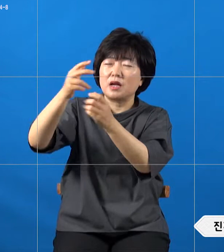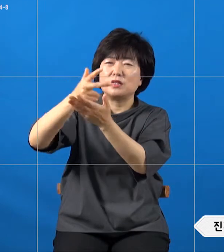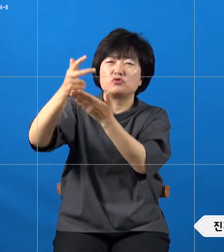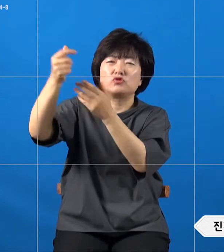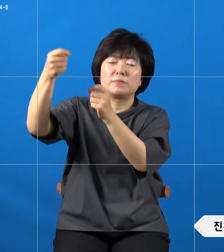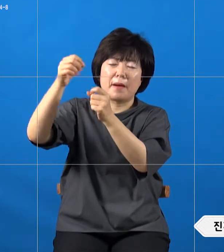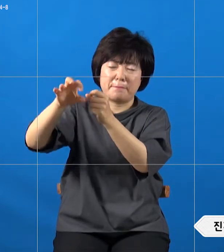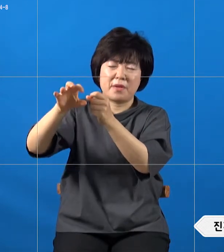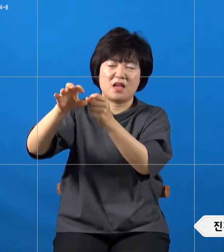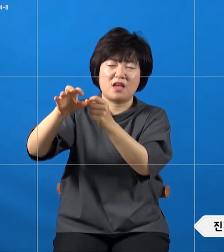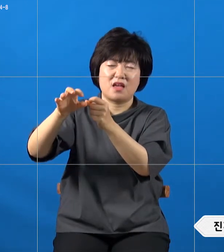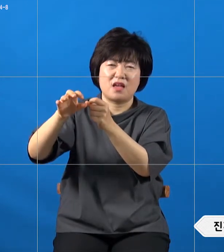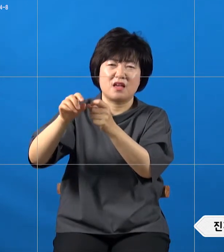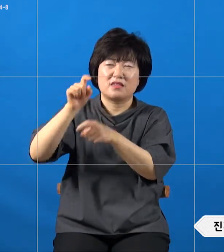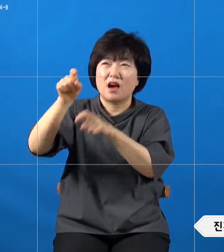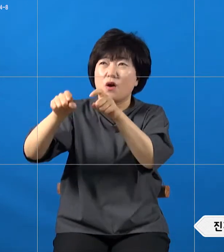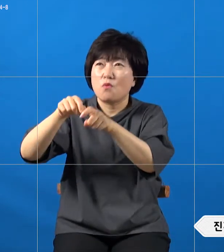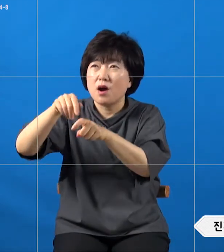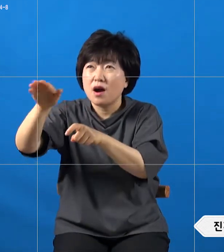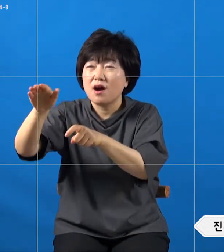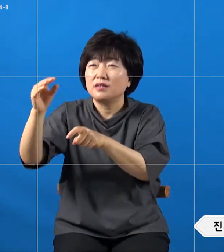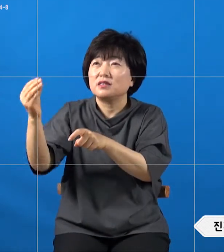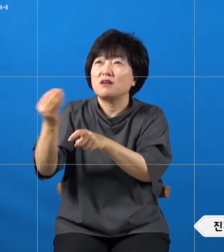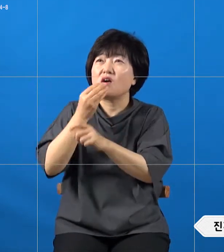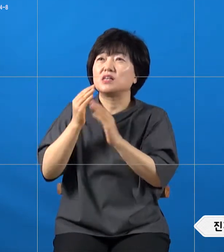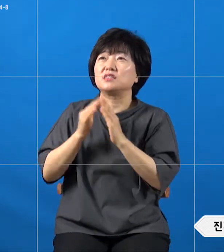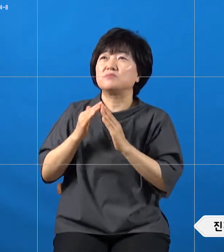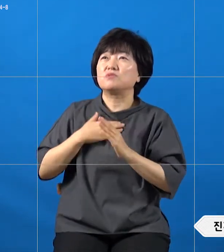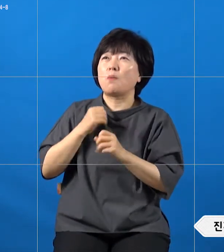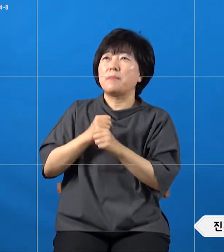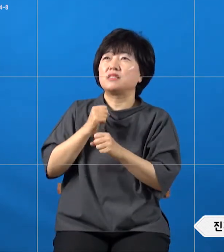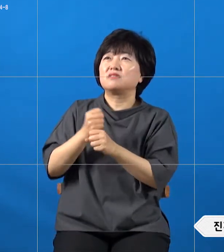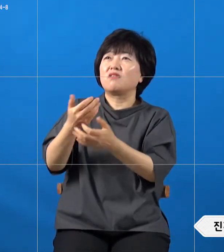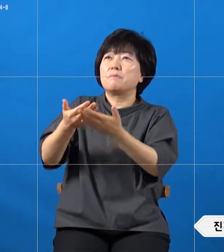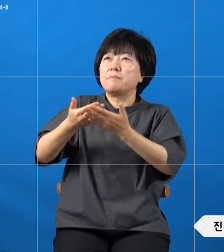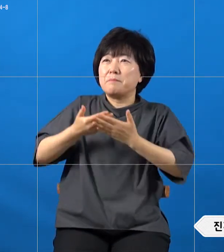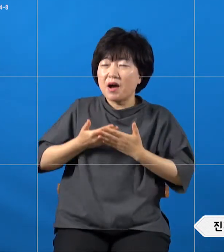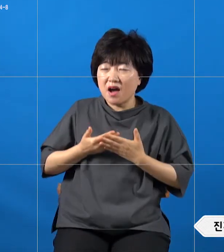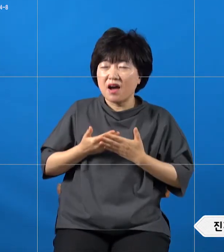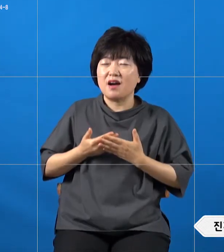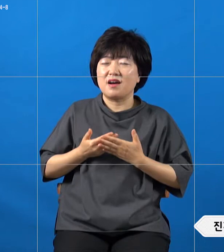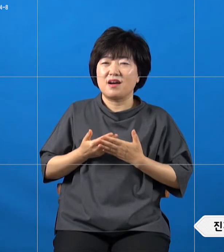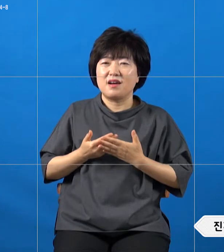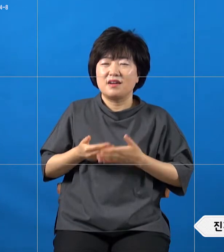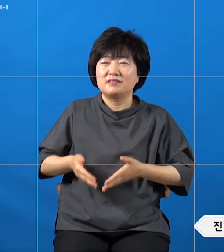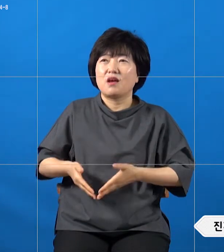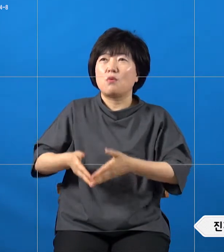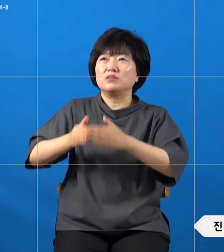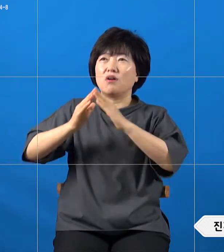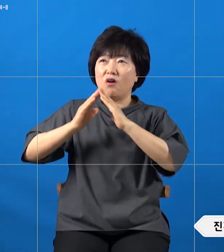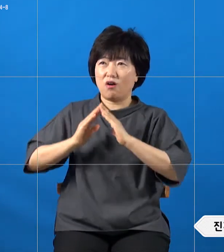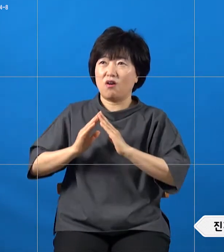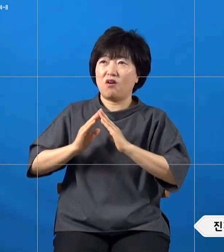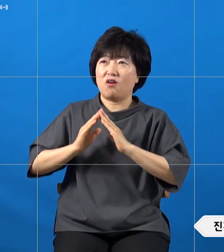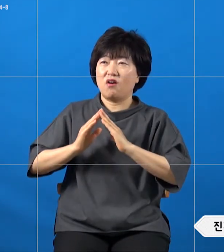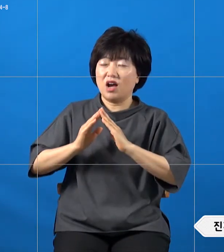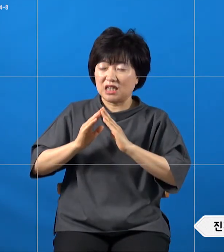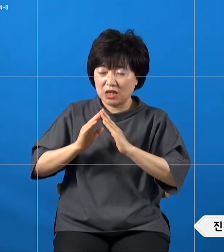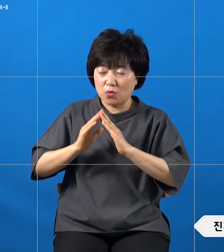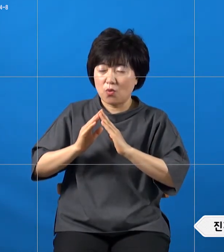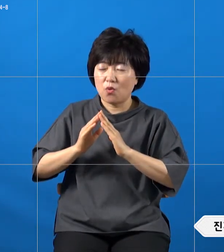앞에 나옵니다. 신령한 집으로 지어짐을 받습니다. 세워짐을 받습니다.